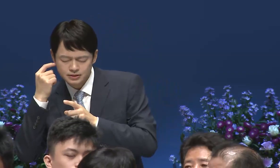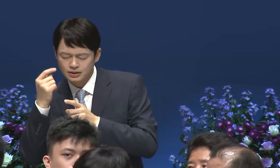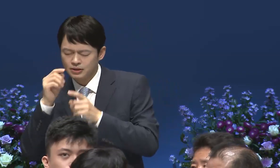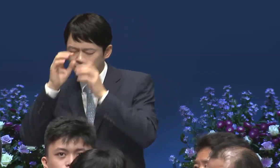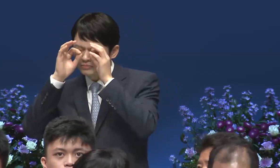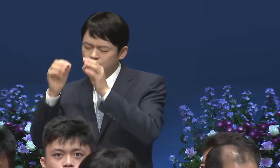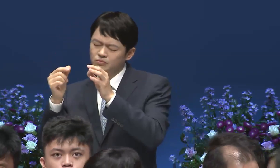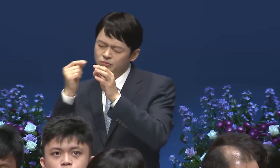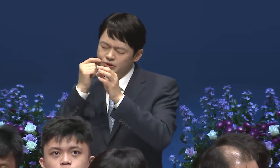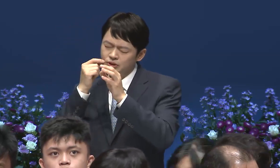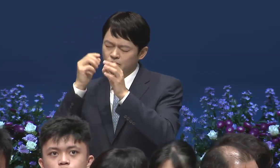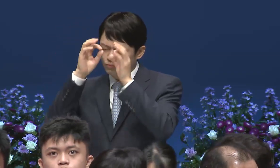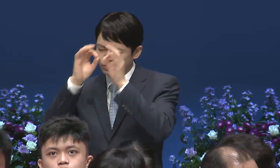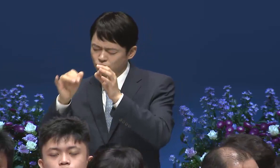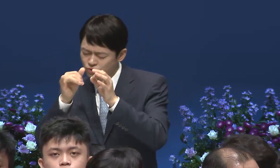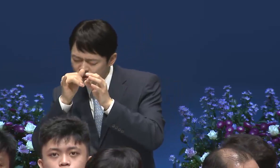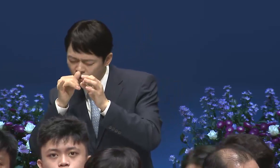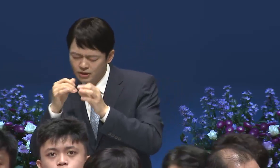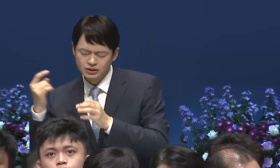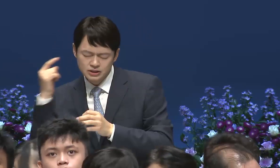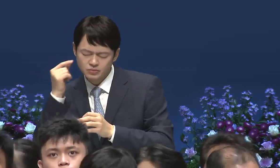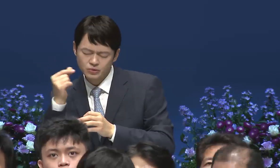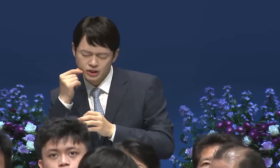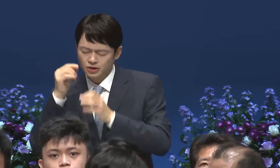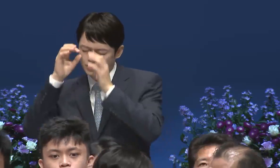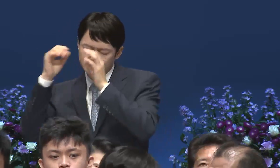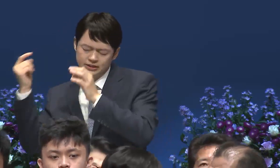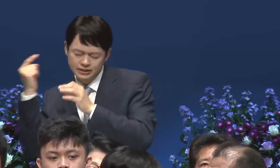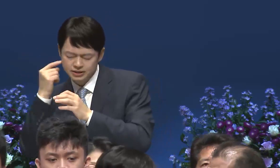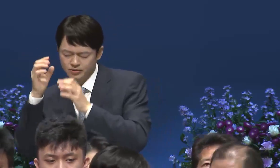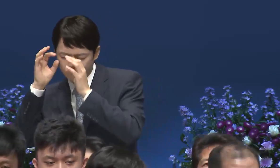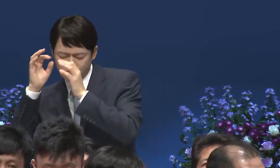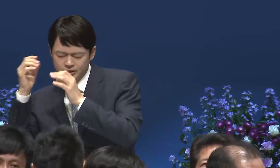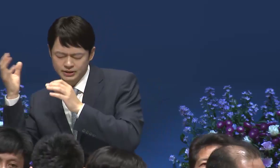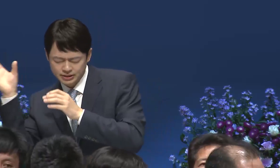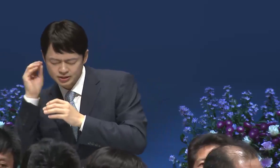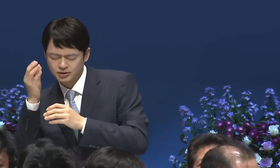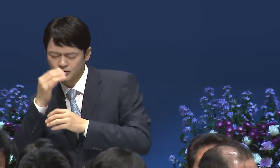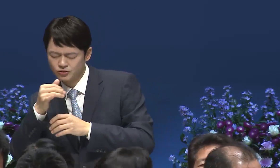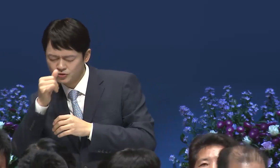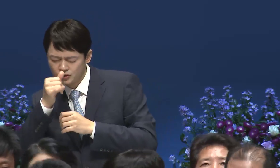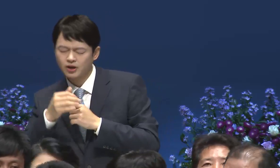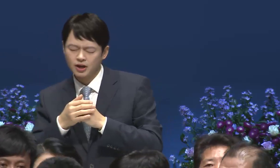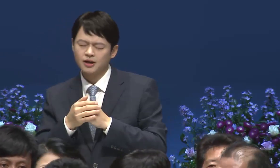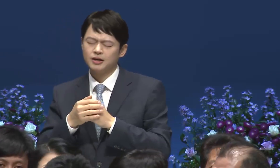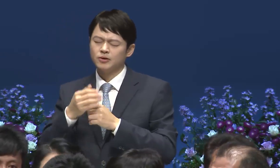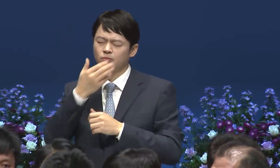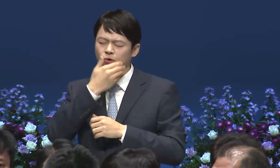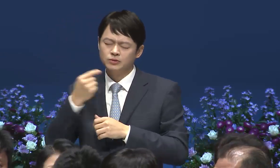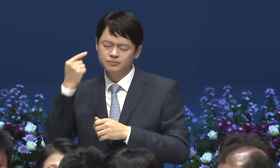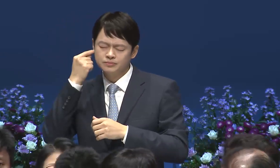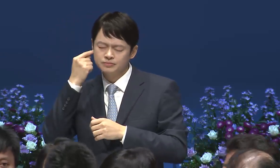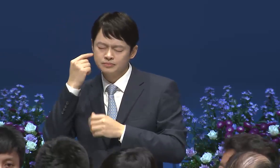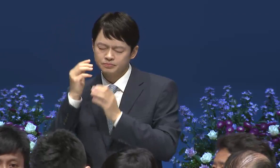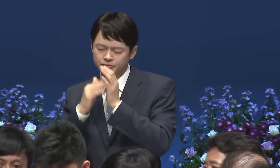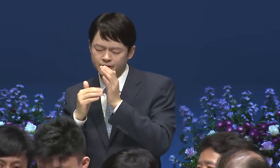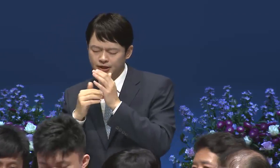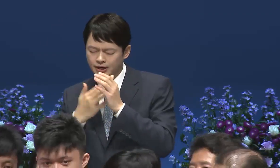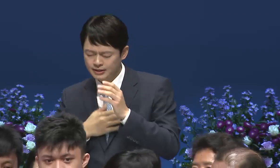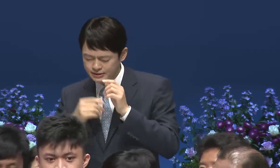이 귀한 복음을 듣고 깨닫고 듣지 못하고 보지 못하고 전하는 이가 없어서 듣지 못한 그 영혼들에게